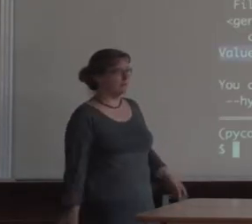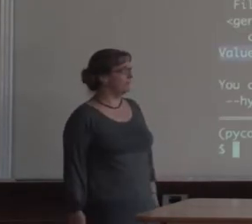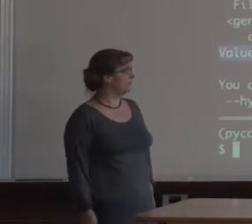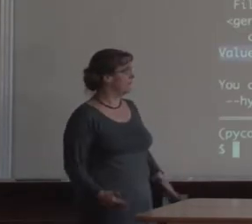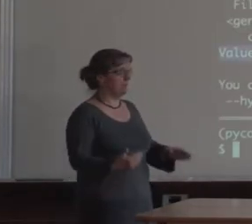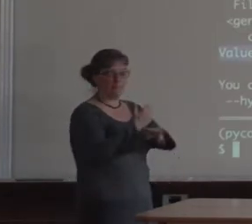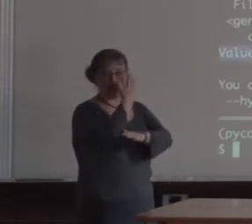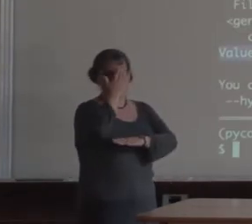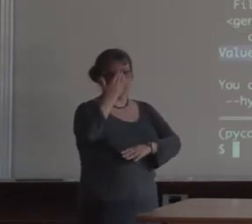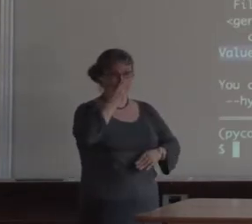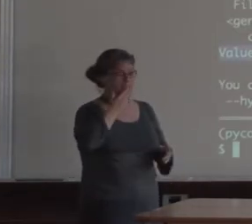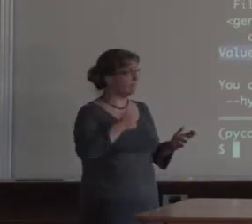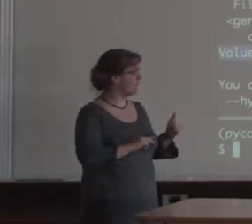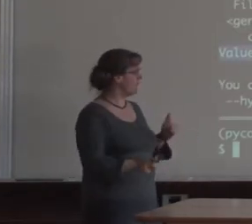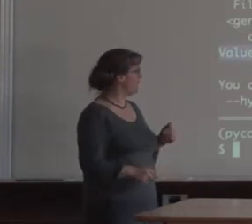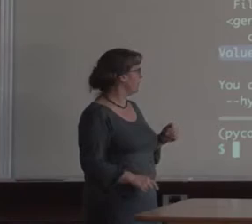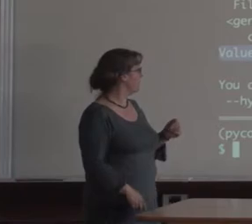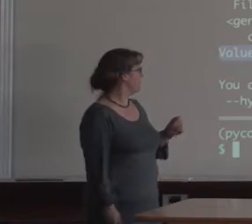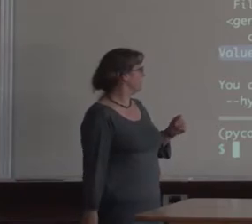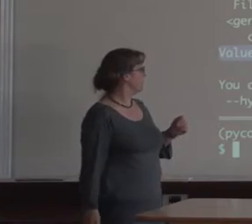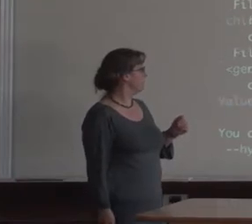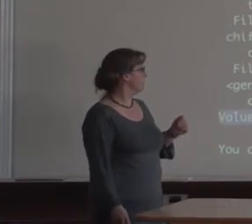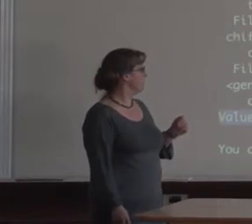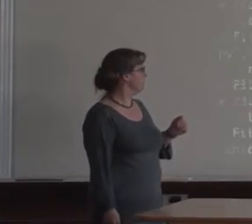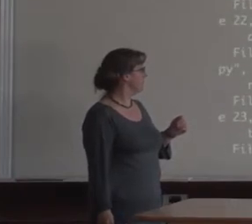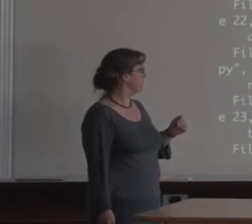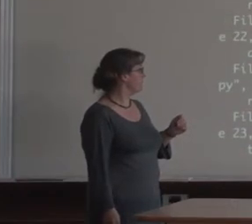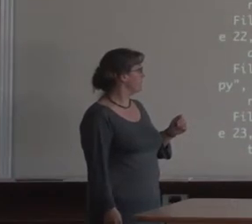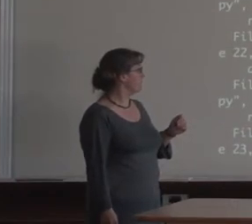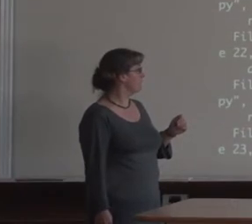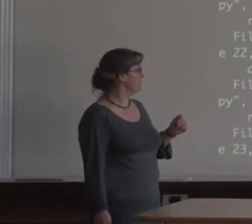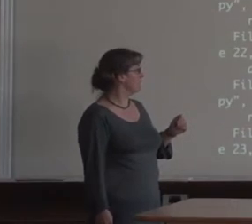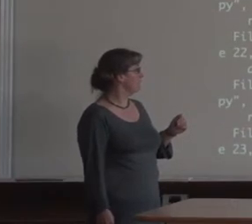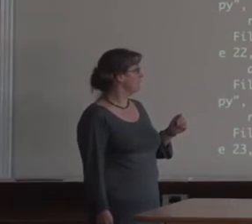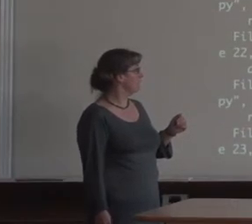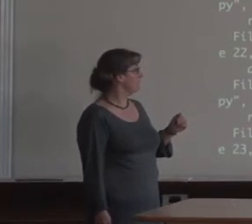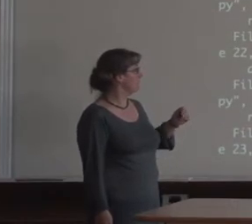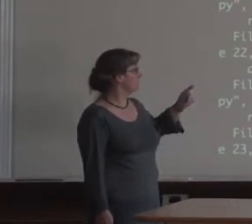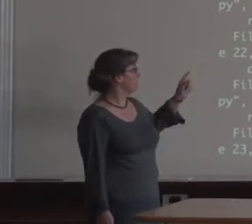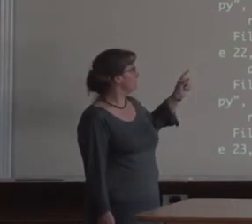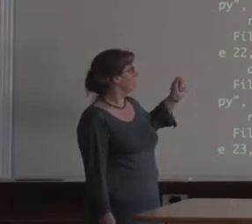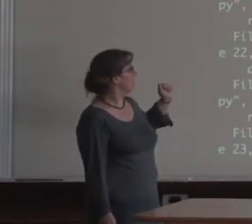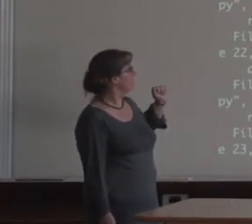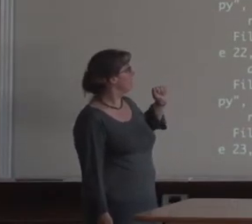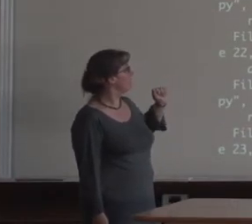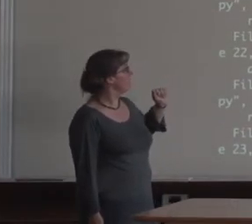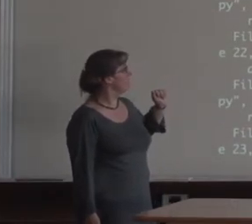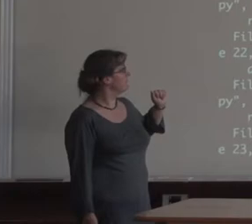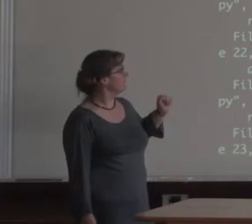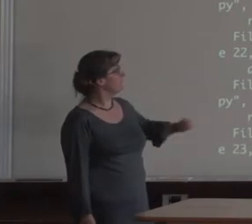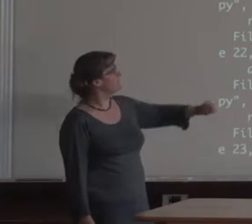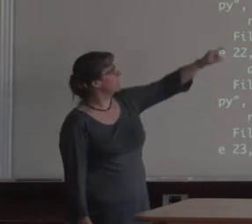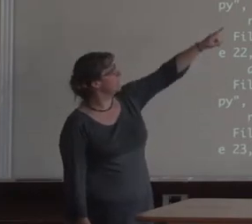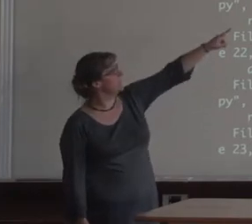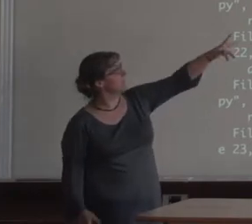Et donc par exemple, voilà, si je dois nous donner les exemples qui font, voilà, pour un